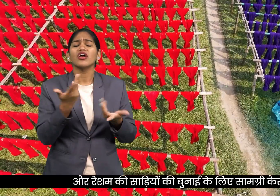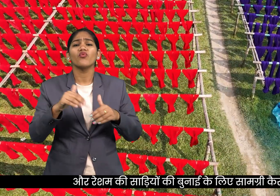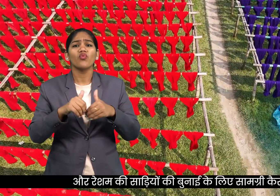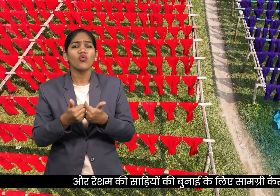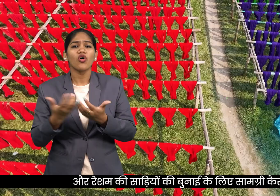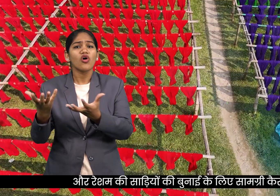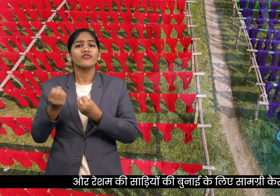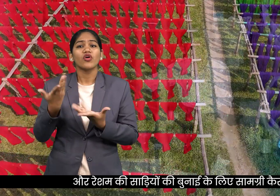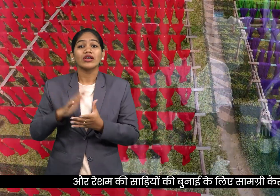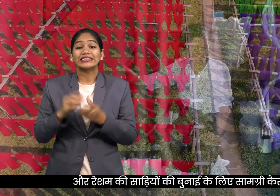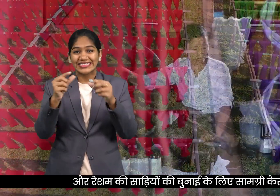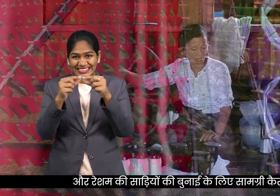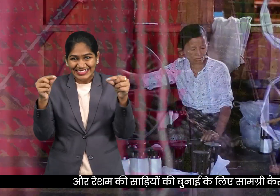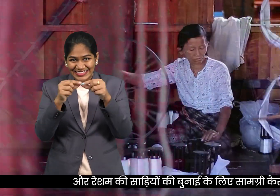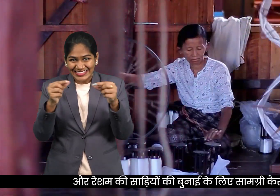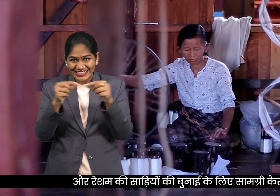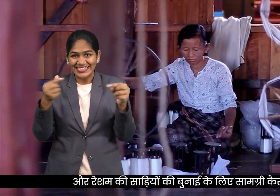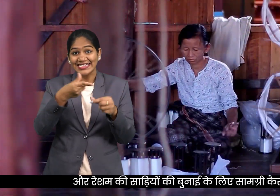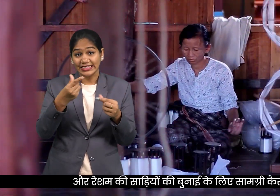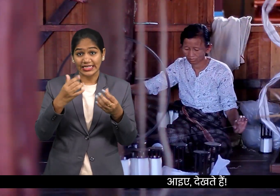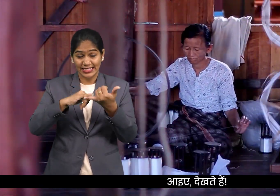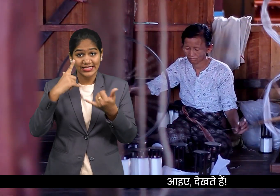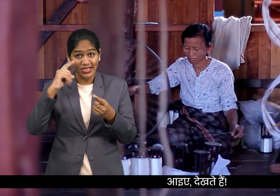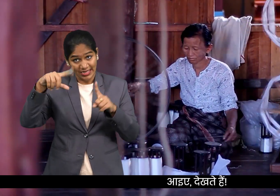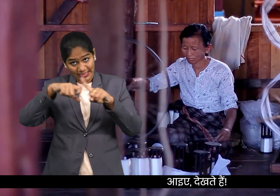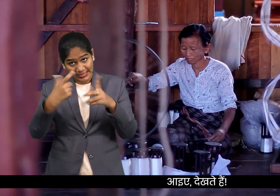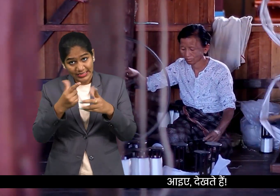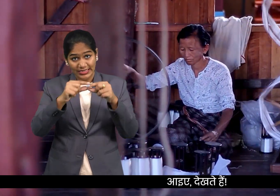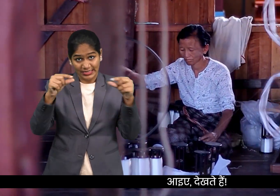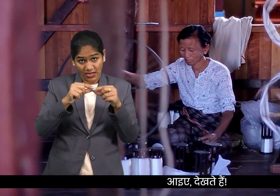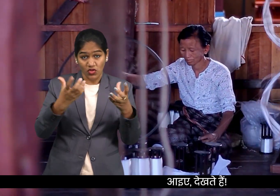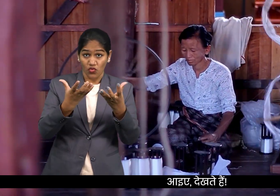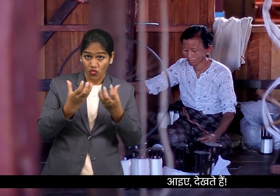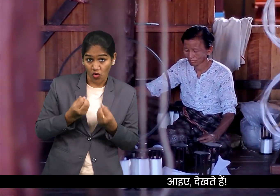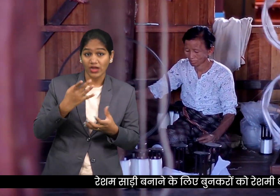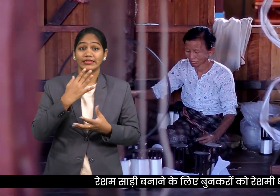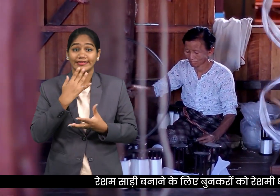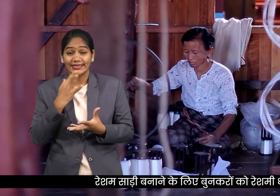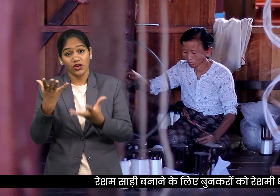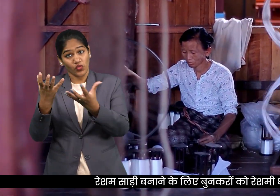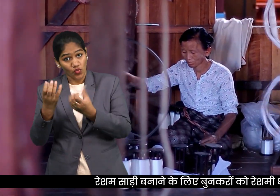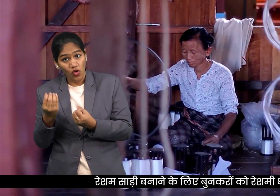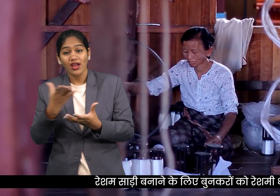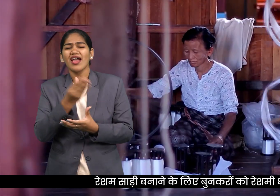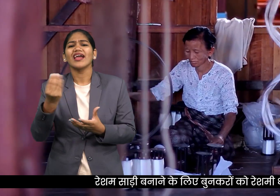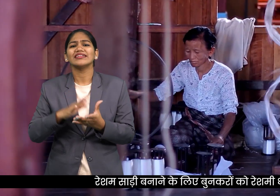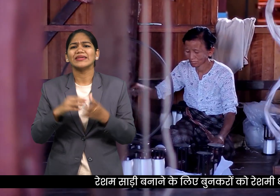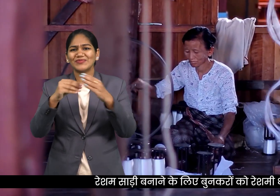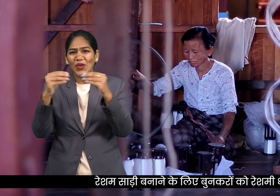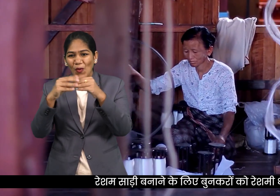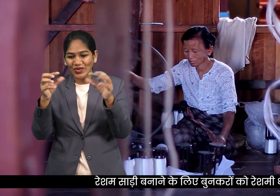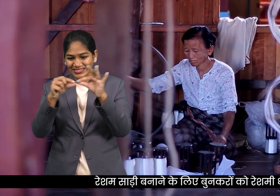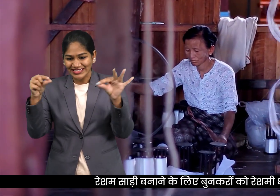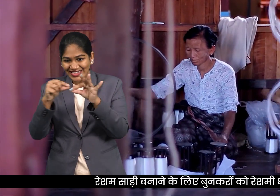लिए सामग्री कैसे आती है? आइए देखते हैं। रेशम साड़ी बनाने के